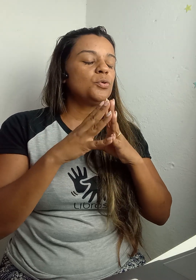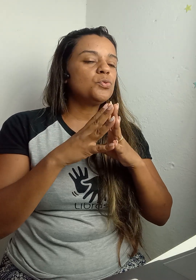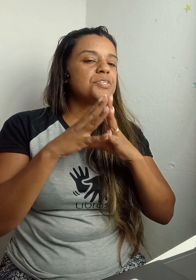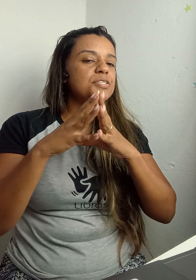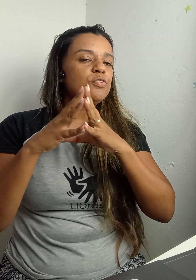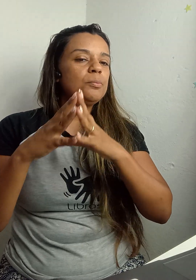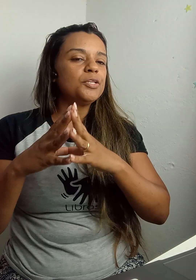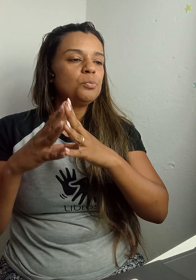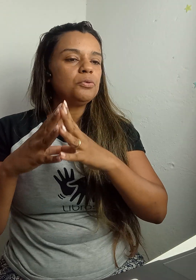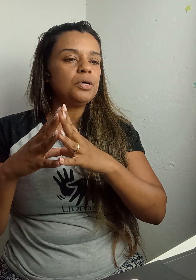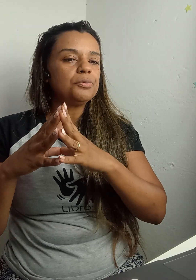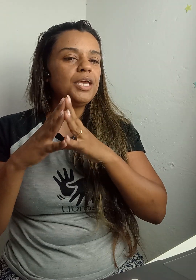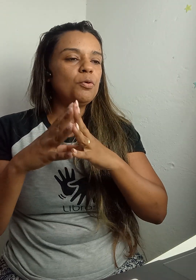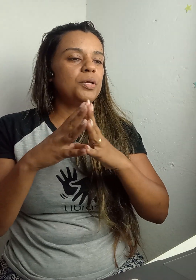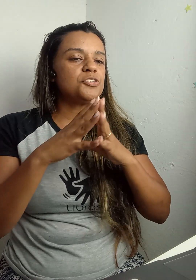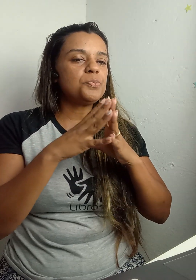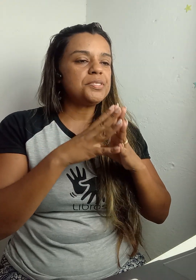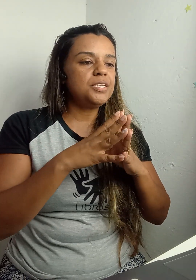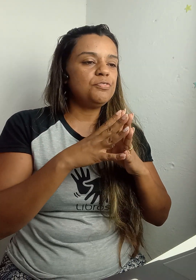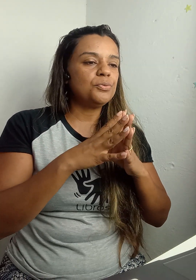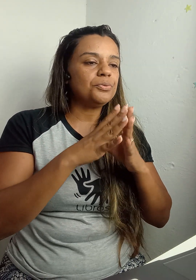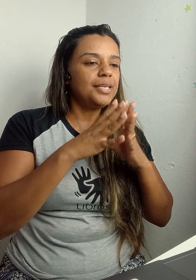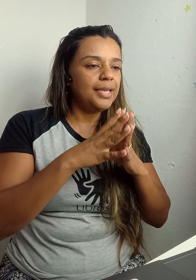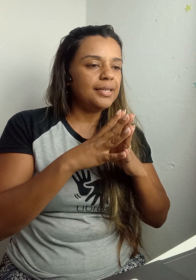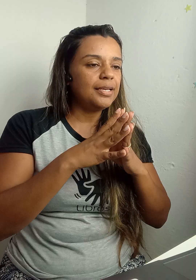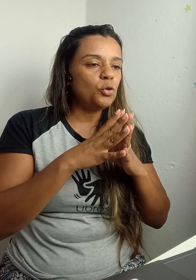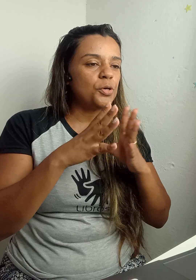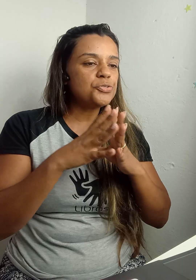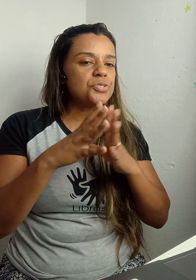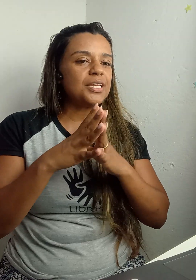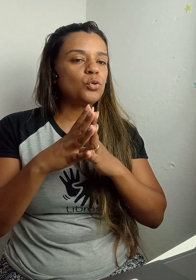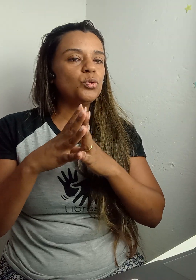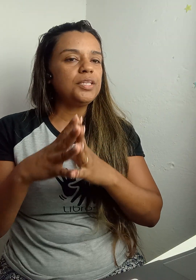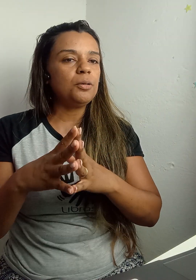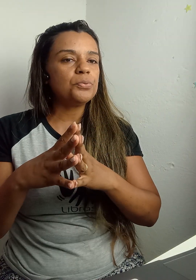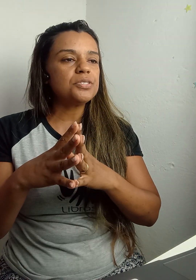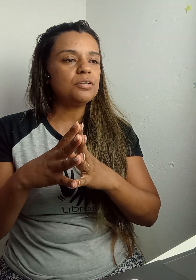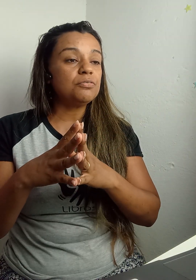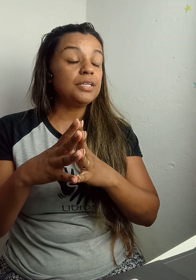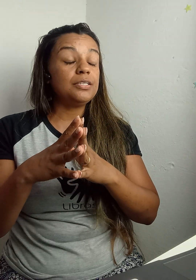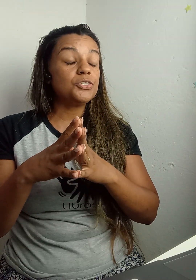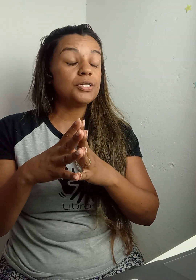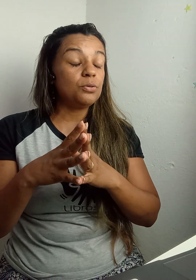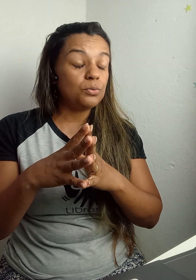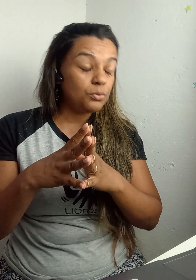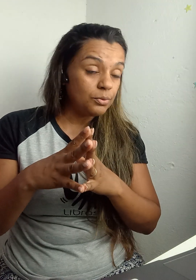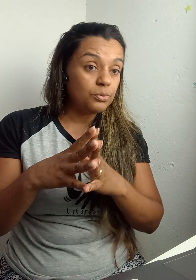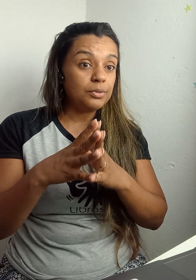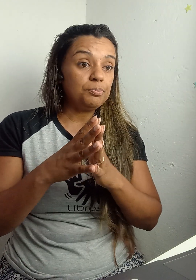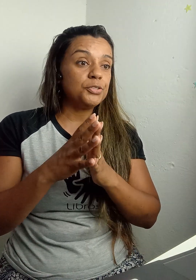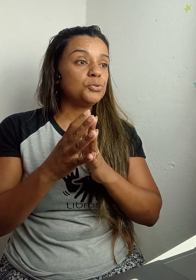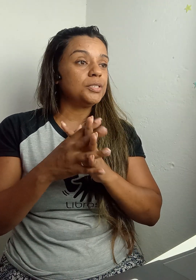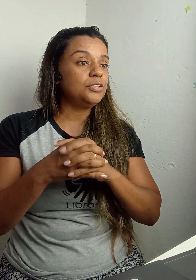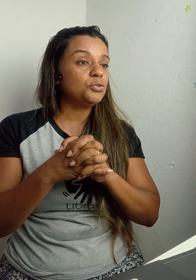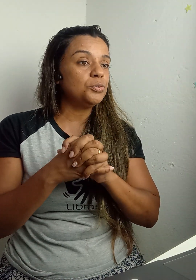eu uso esse alfabeto manual? Tem momento específico? Tem, né? Eu não posso usar todo o tempo, senão vai deixar a pessoa aqui zonza